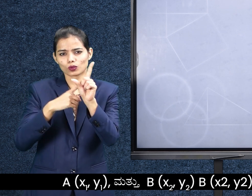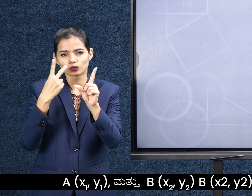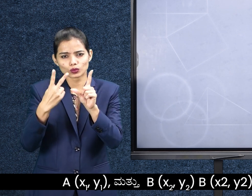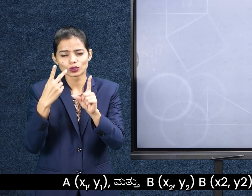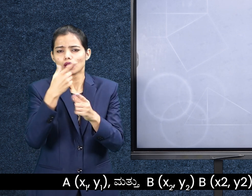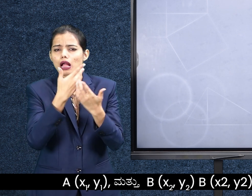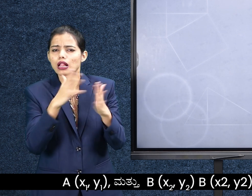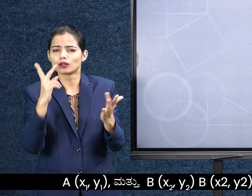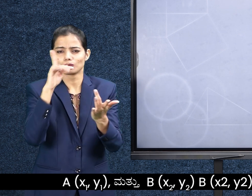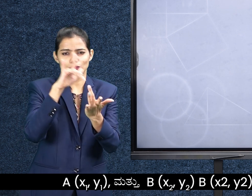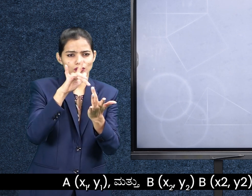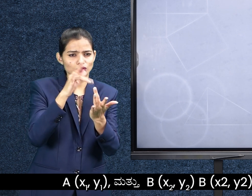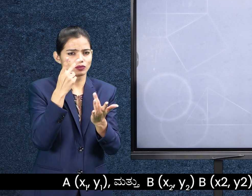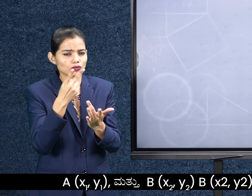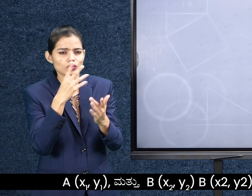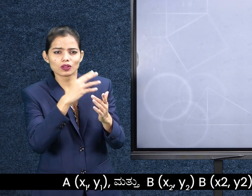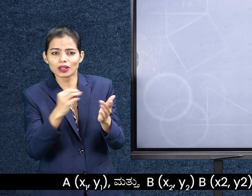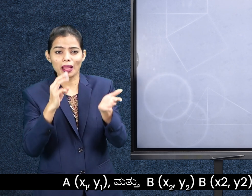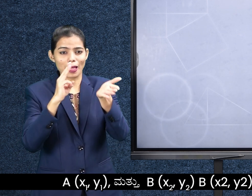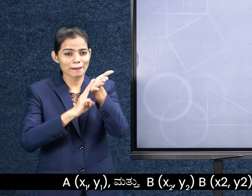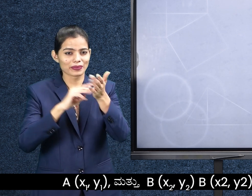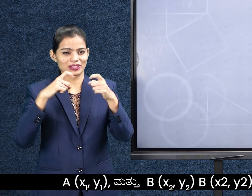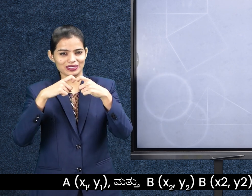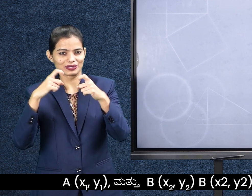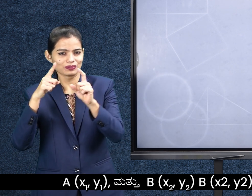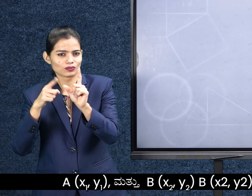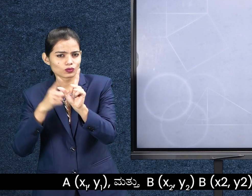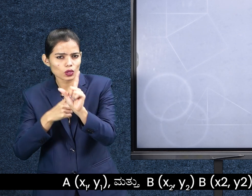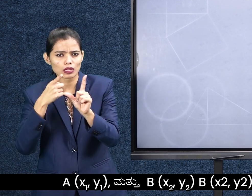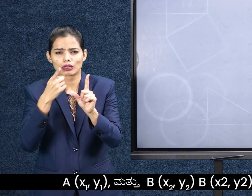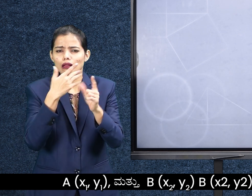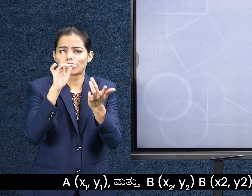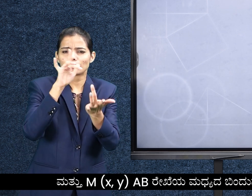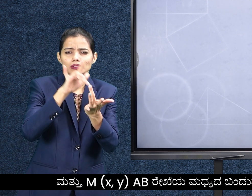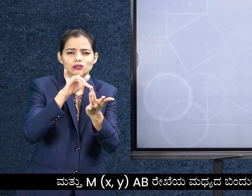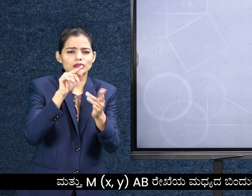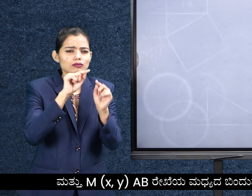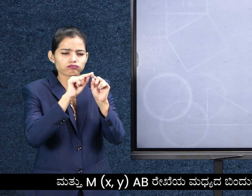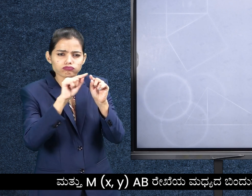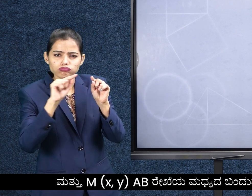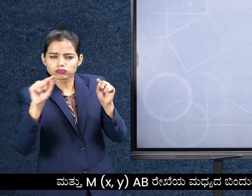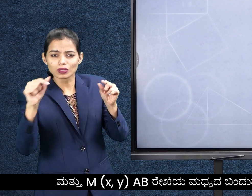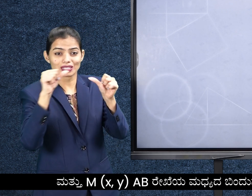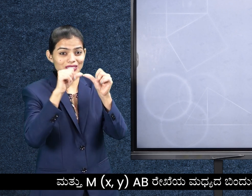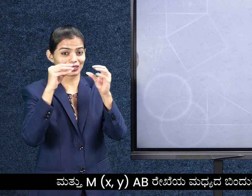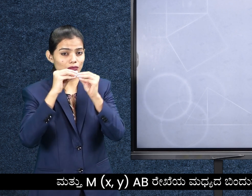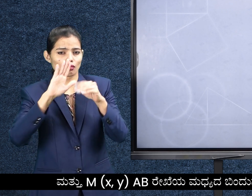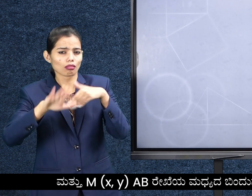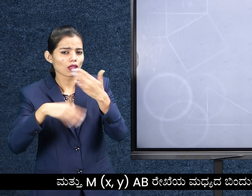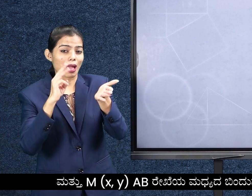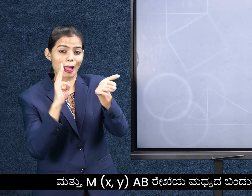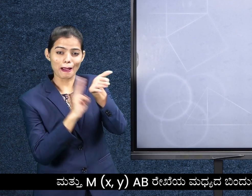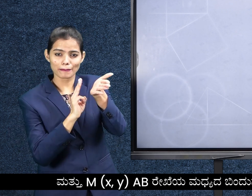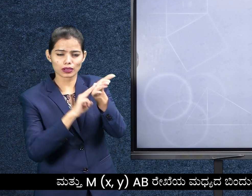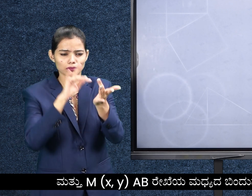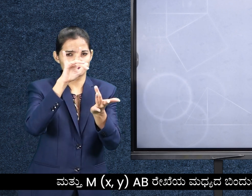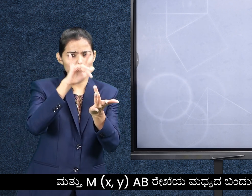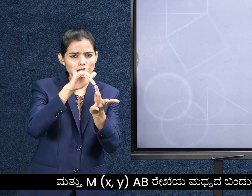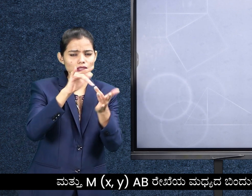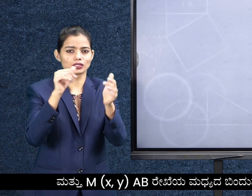x2, y2 ಯಾವುದಾದರೂ ಎರಡು ಬಿಂದುಗಳಾಗಿದ್ದರೆ ಮತ್ತು M x, y AB ರೇಖೆಯ